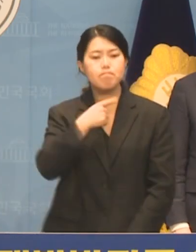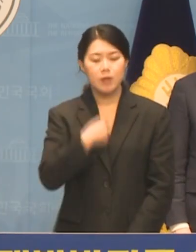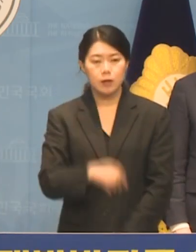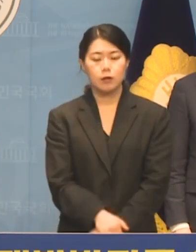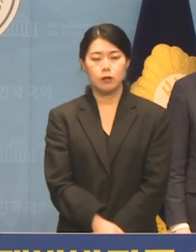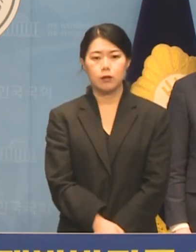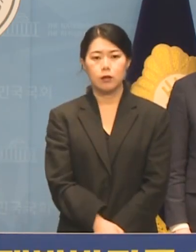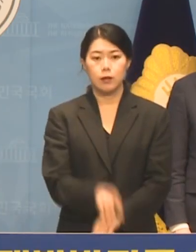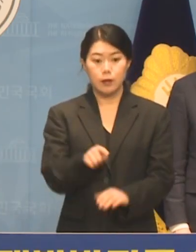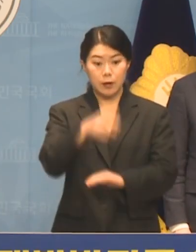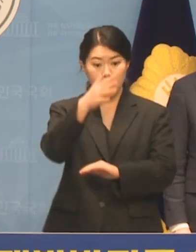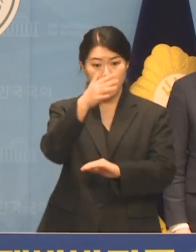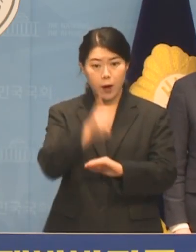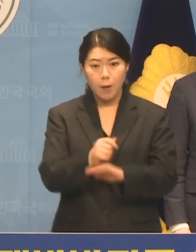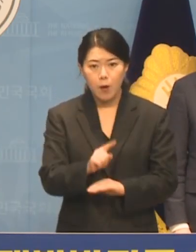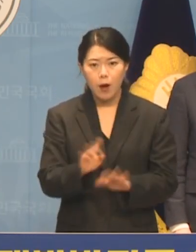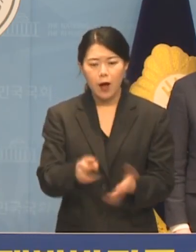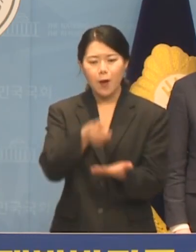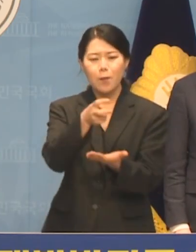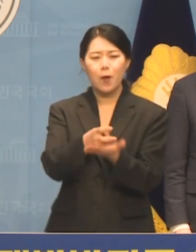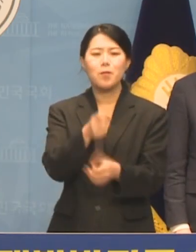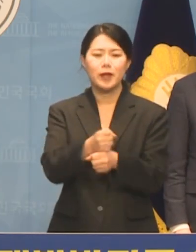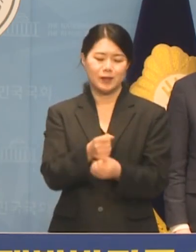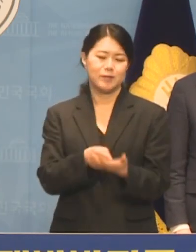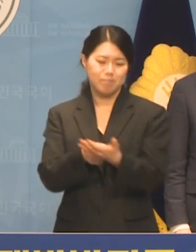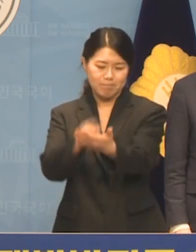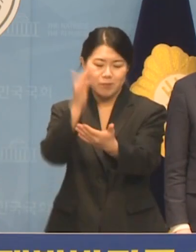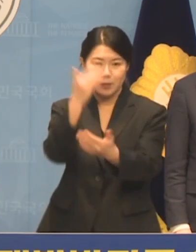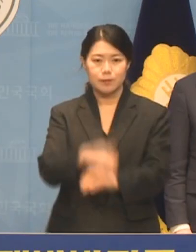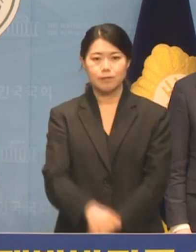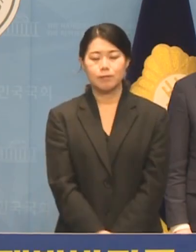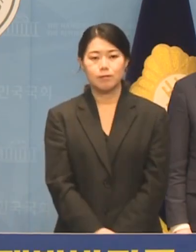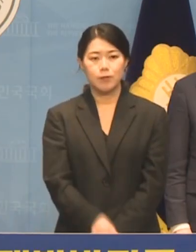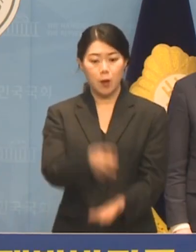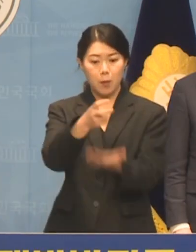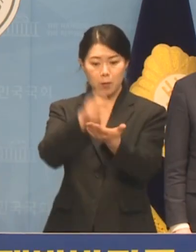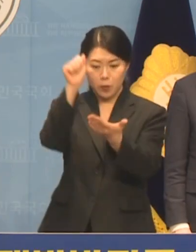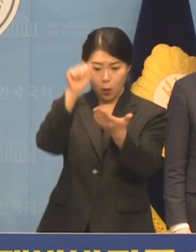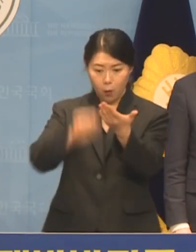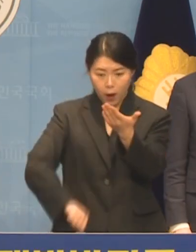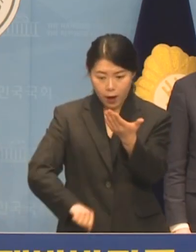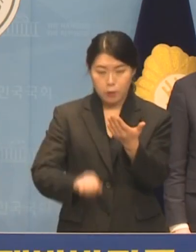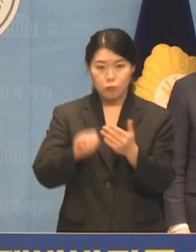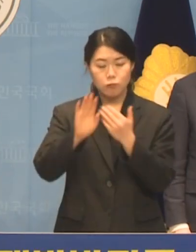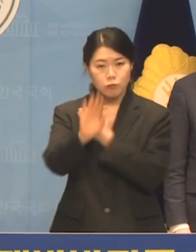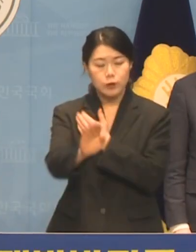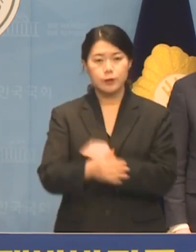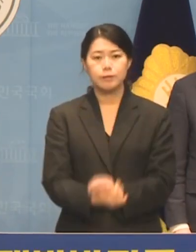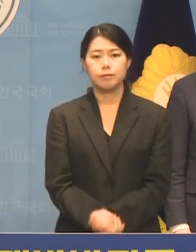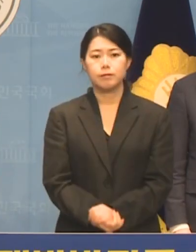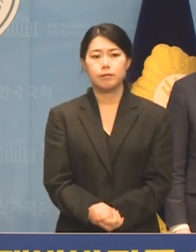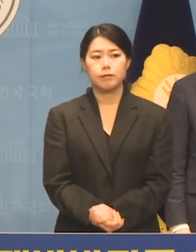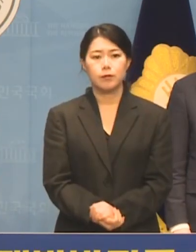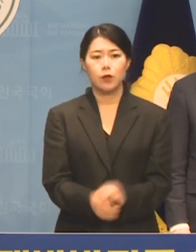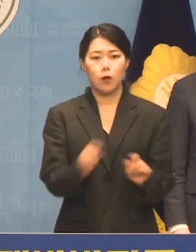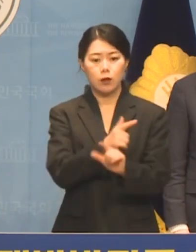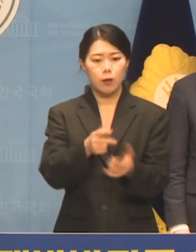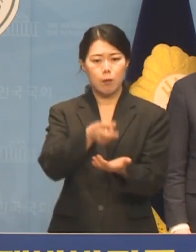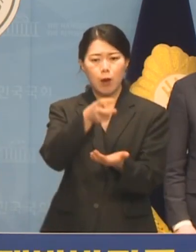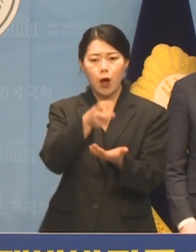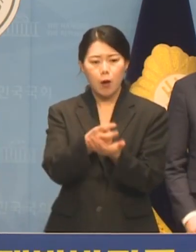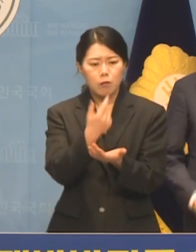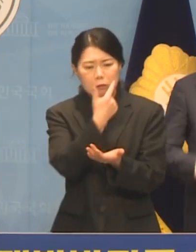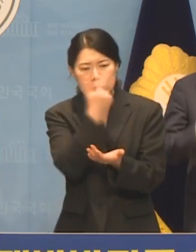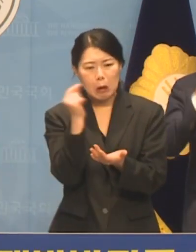오늘 이 법안으로 좀 출발하는 것 같습니다. 이 법안이 통과되게 되면 그동안의 법적 근거의